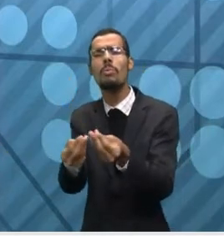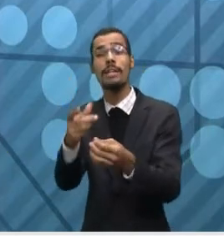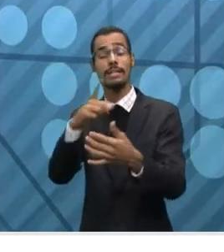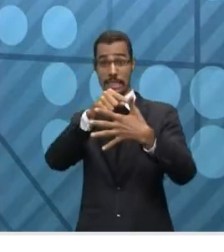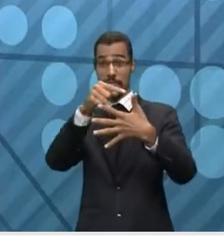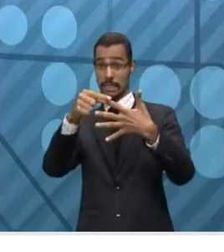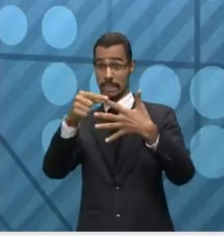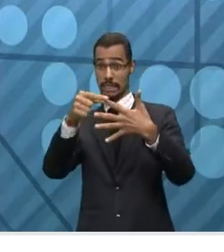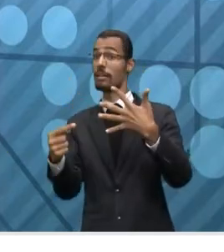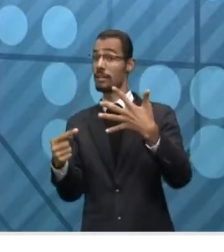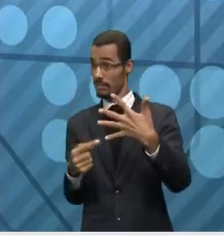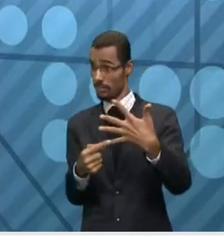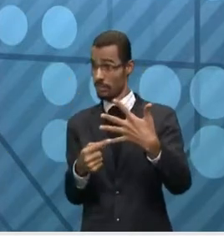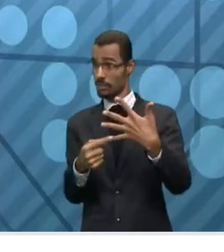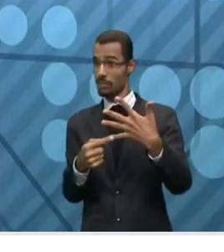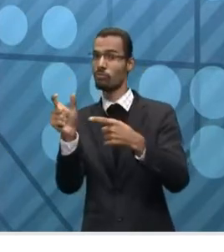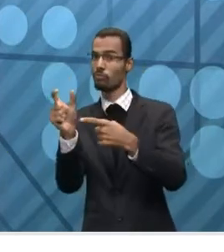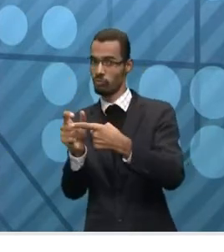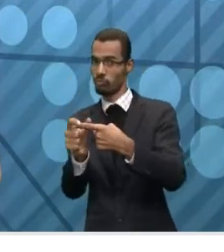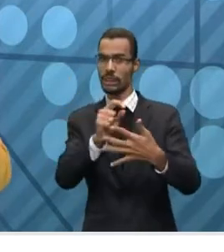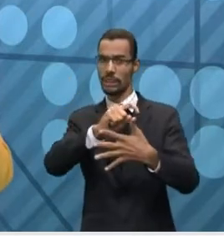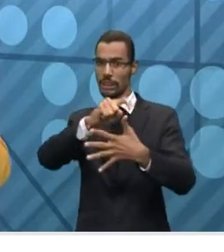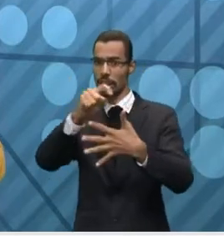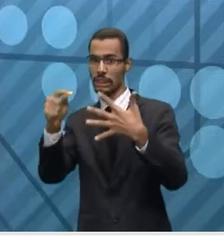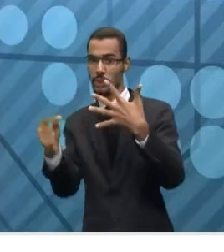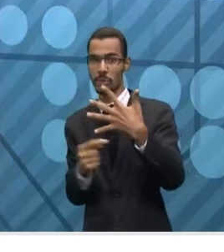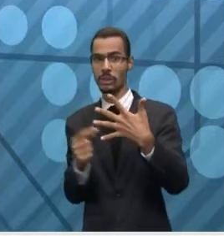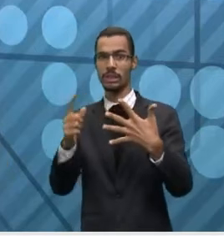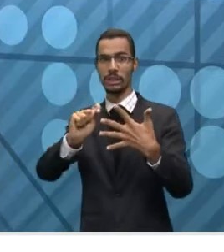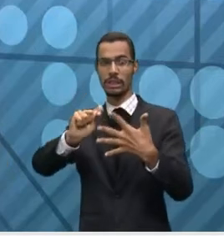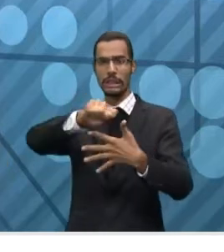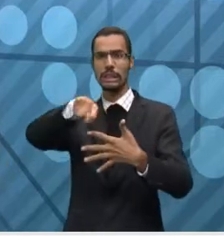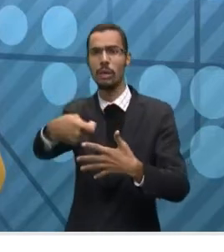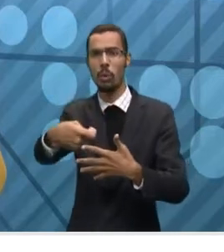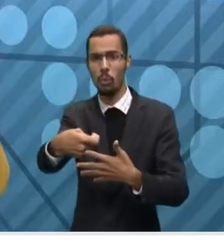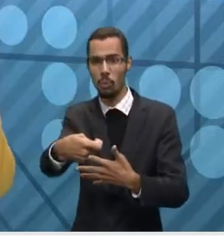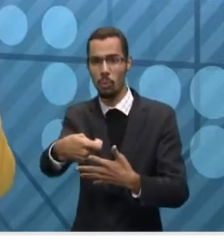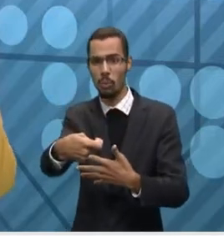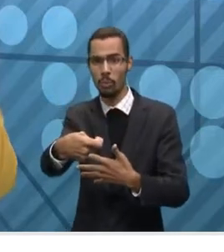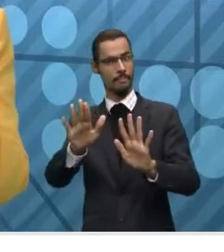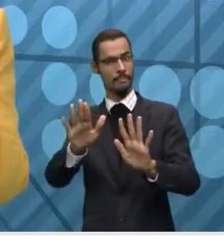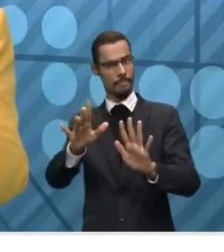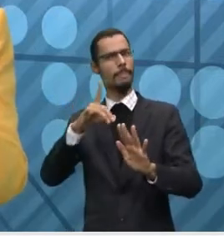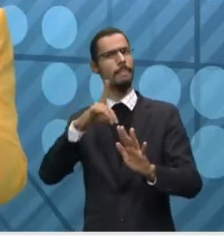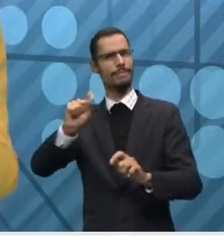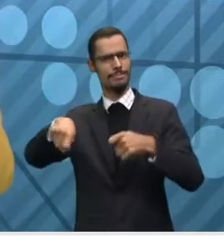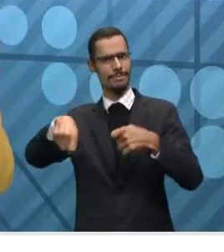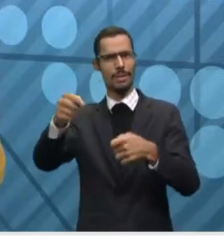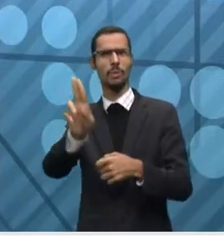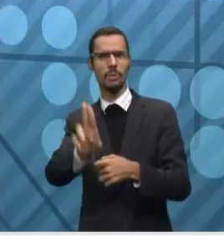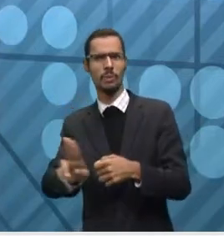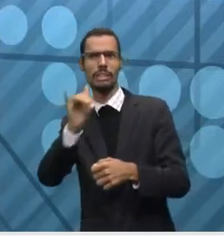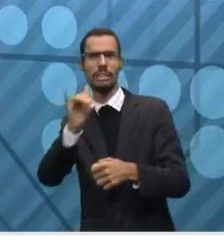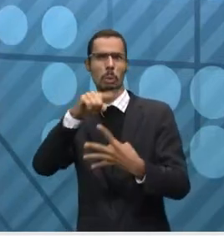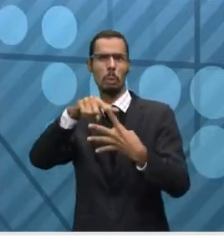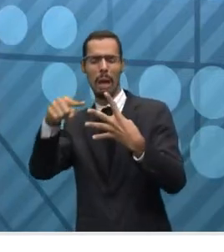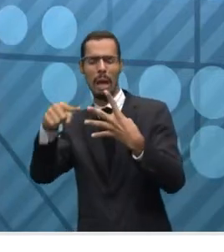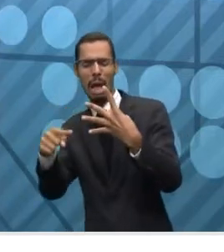5 parâmetros fonológicos, nenhum sinal. É claro que tem alguns sinais que tem